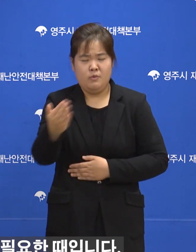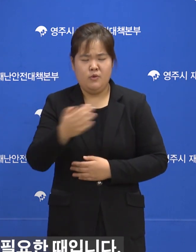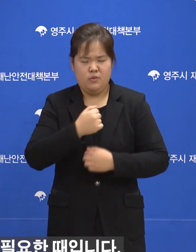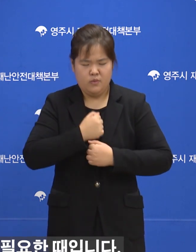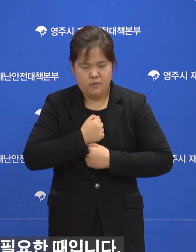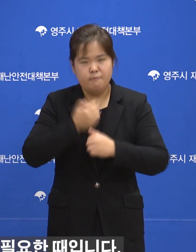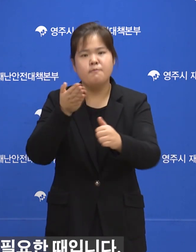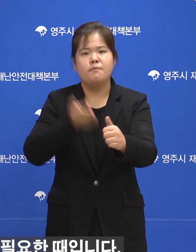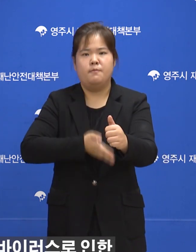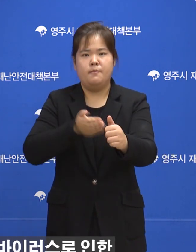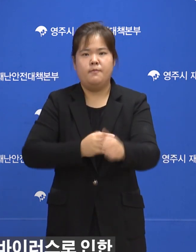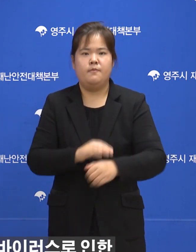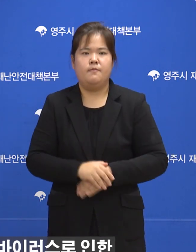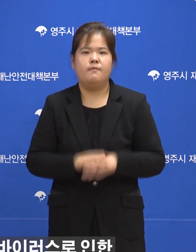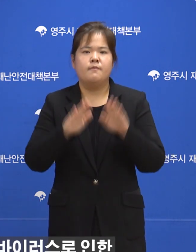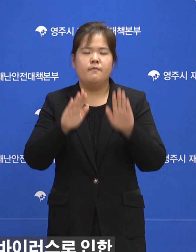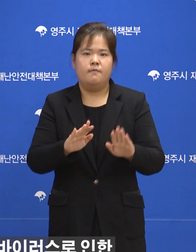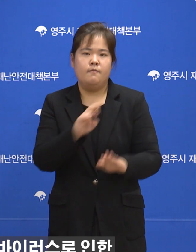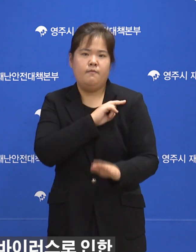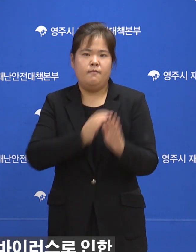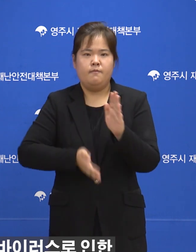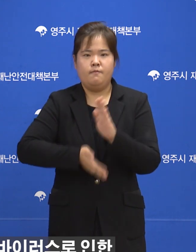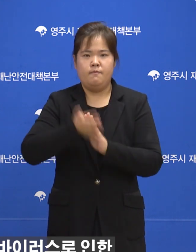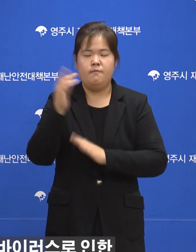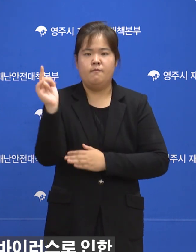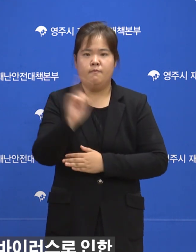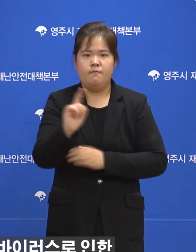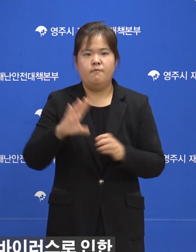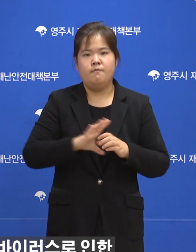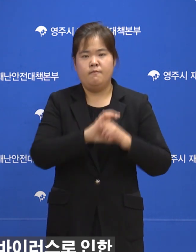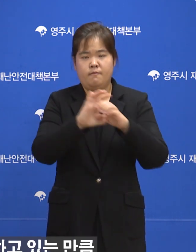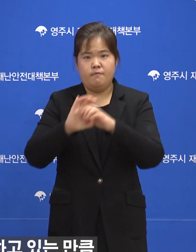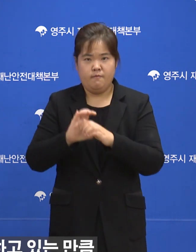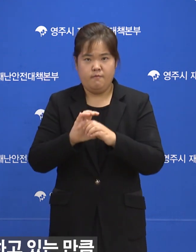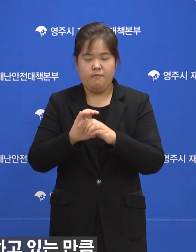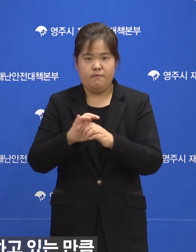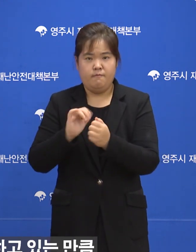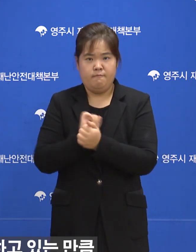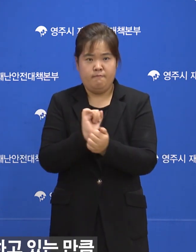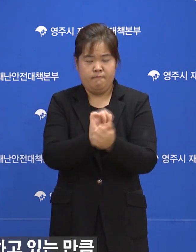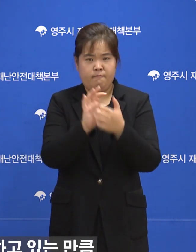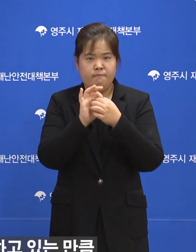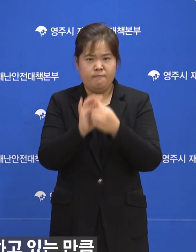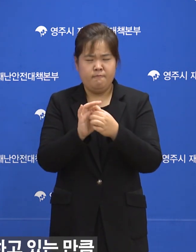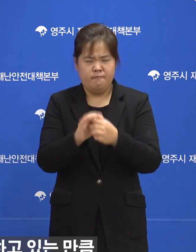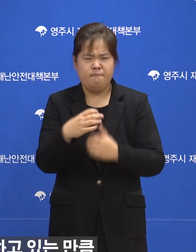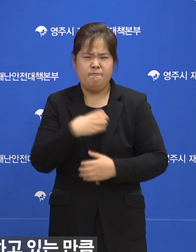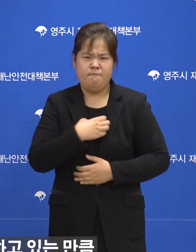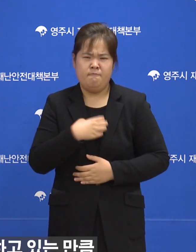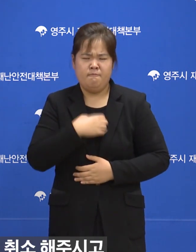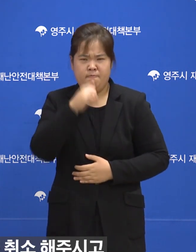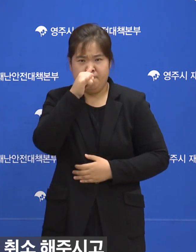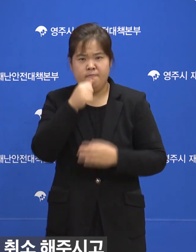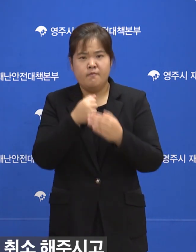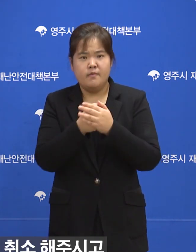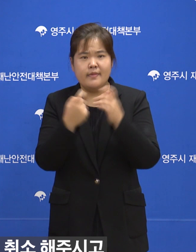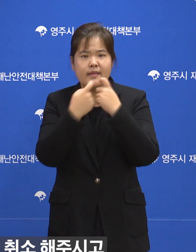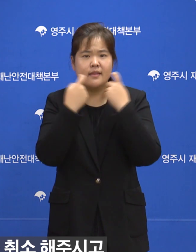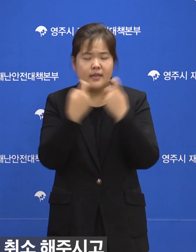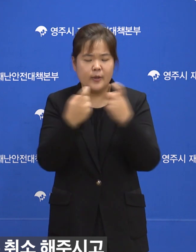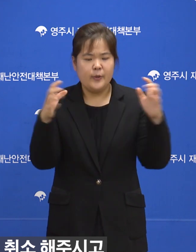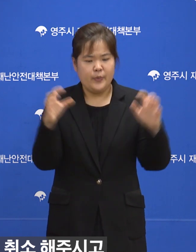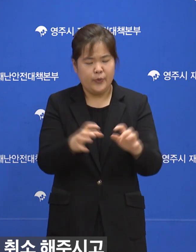때입니다. 지금 우리 시는 코로나 바이러스로 인한 최대의 고비를 맞이하고 있는 만큼 사적